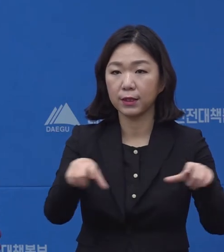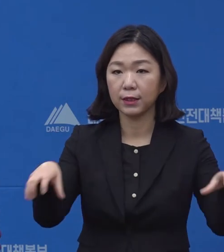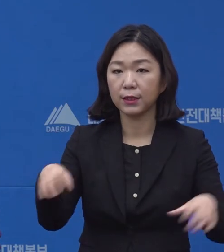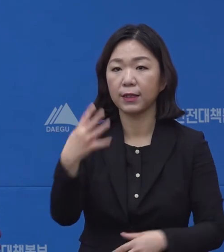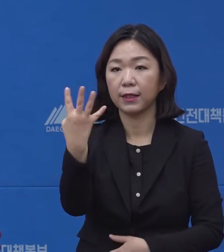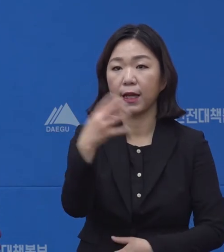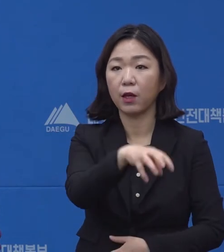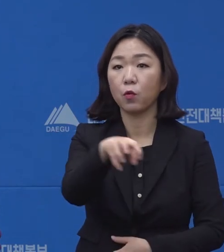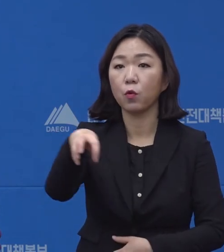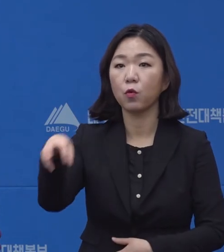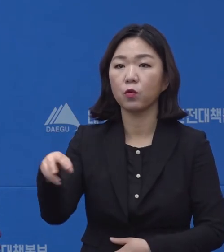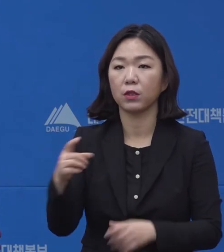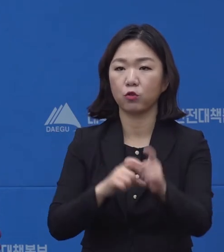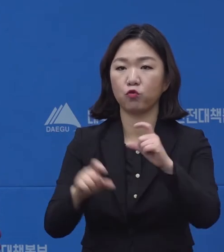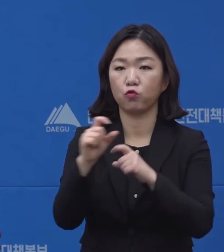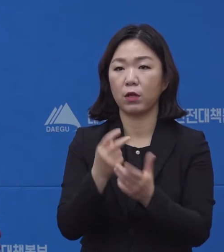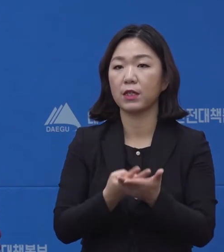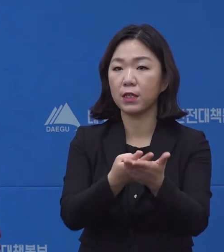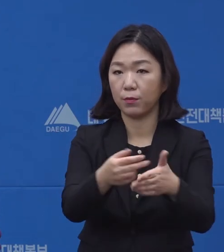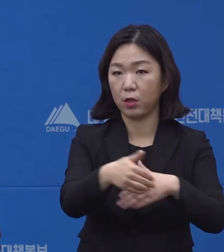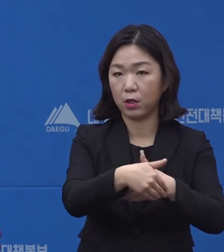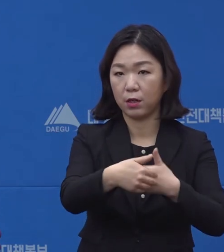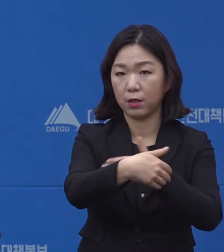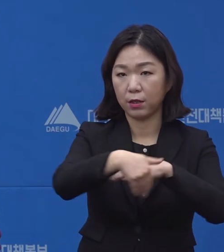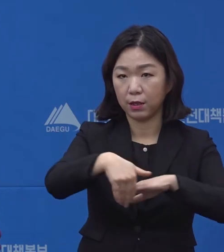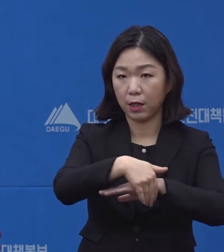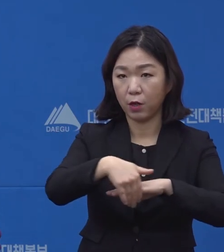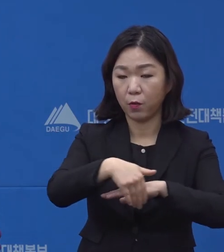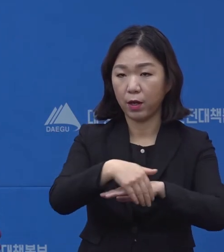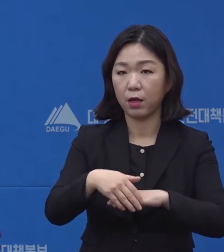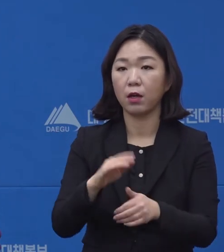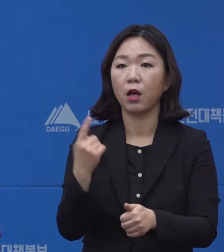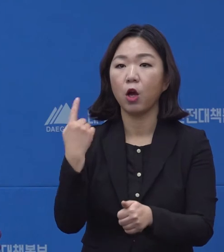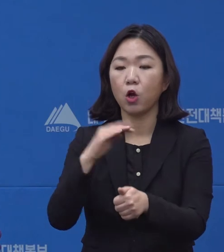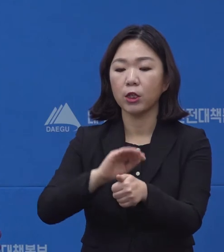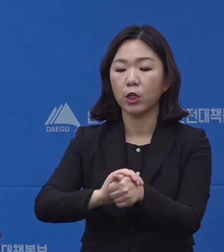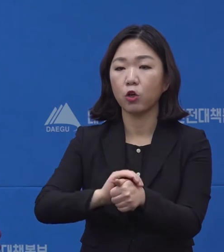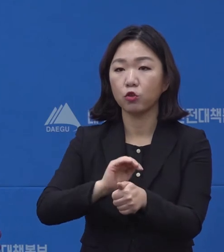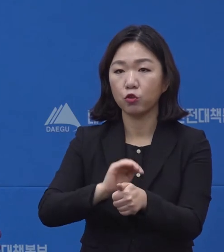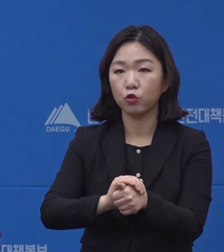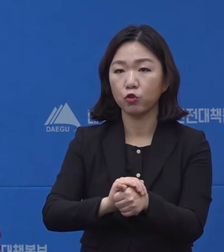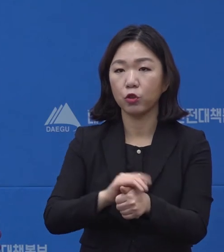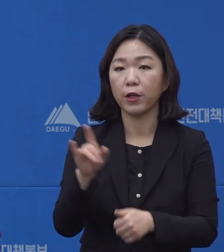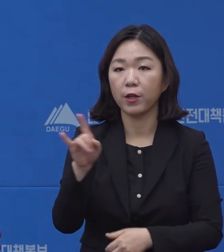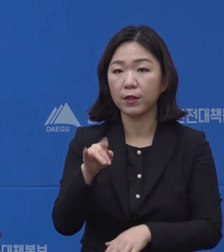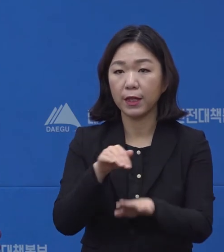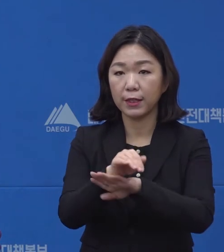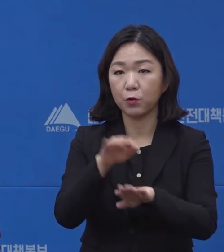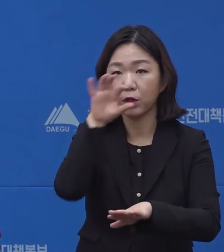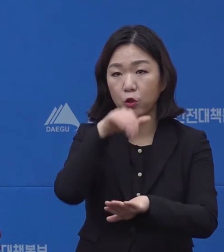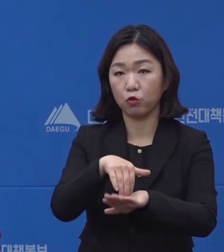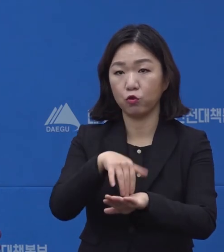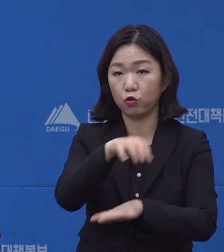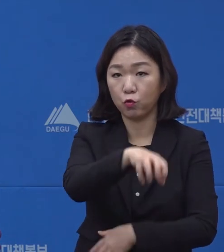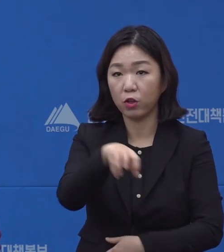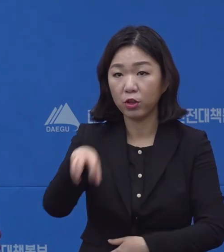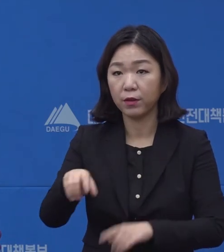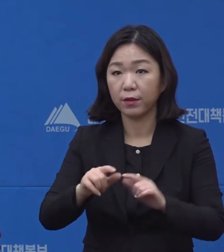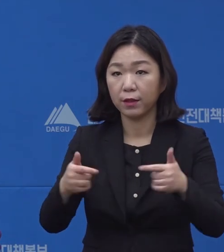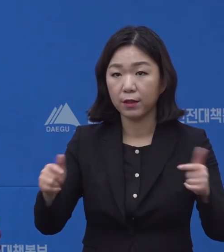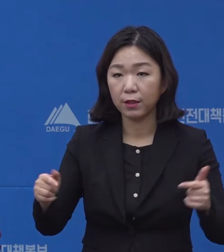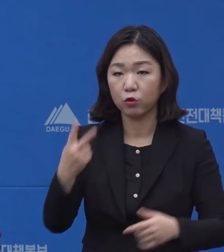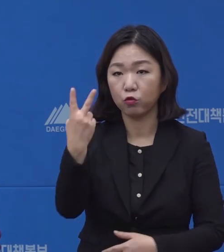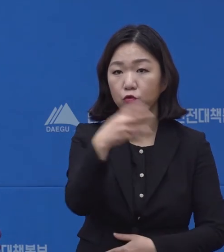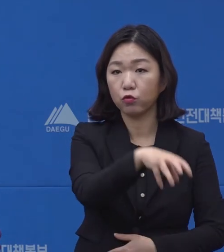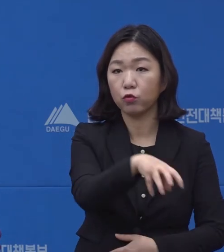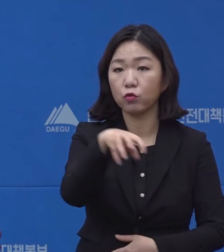예정입니다. 어제 경주현대자동차그룹 연수원, 중앙교육연수원 등 2개